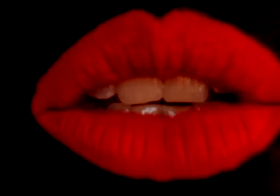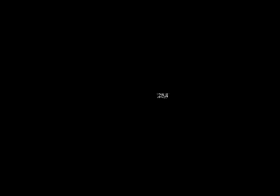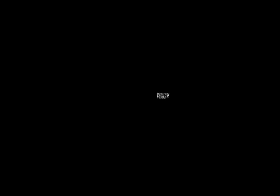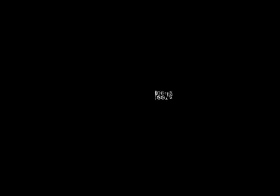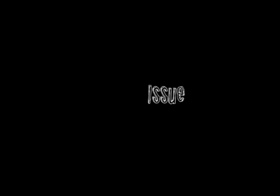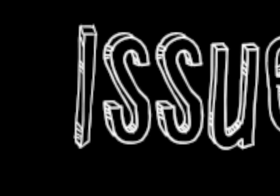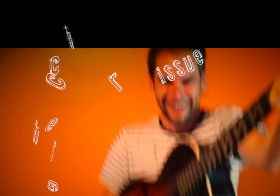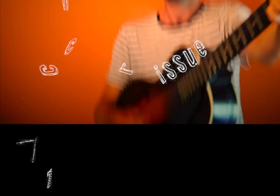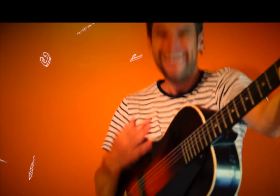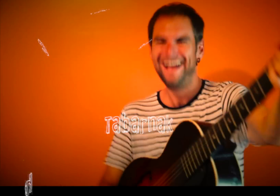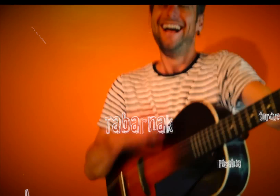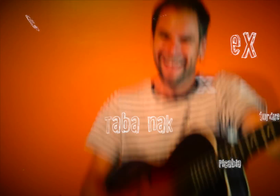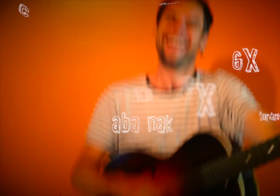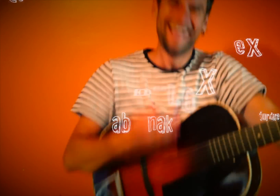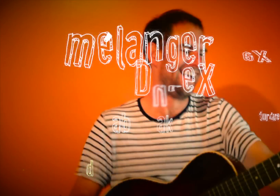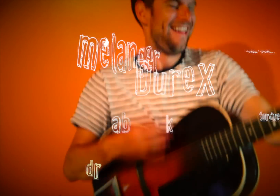une issue.